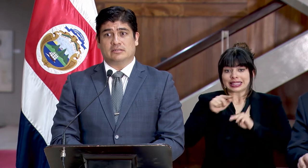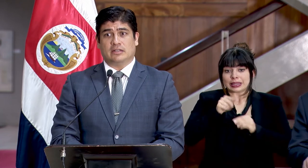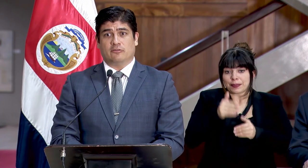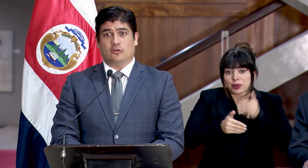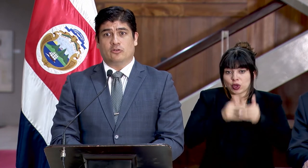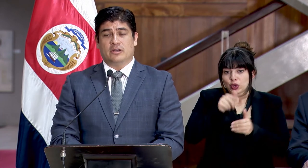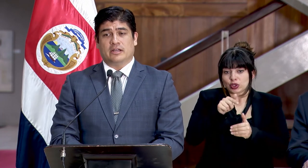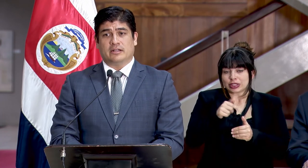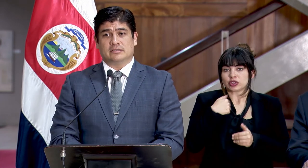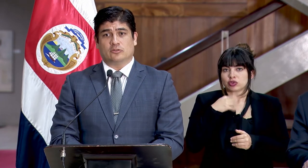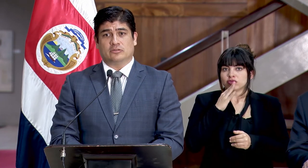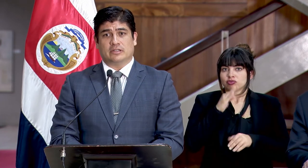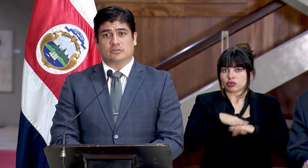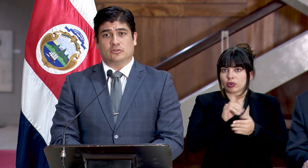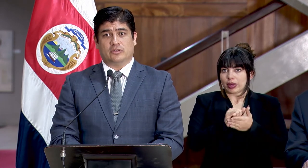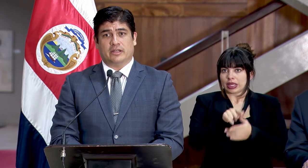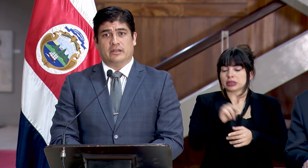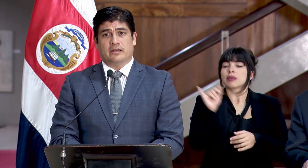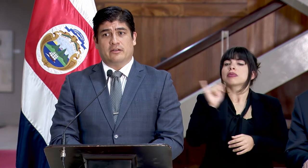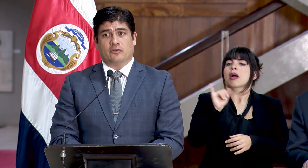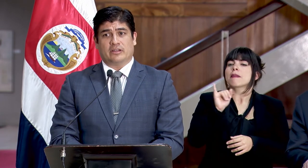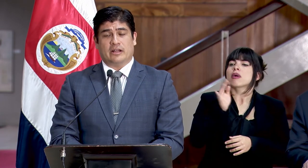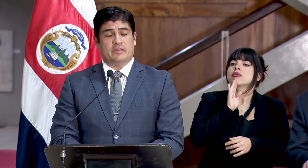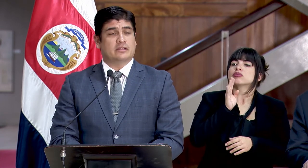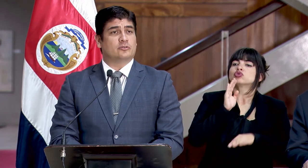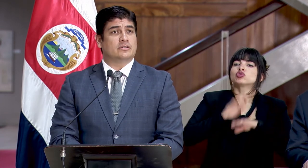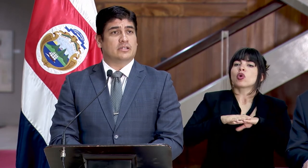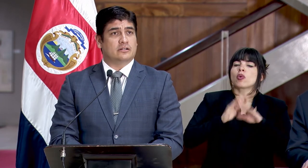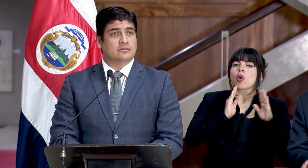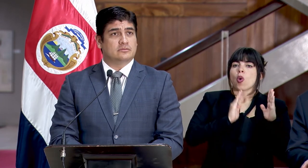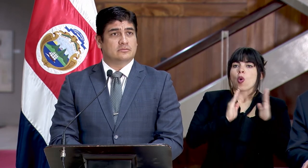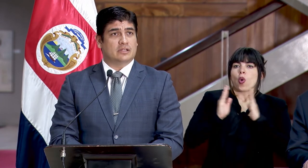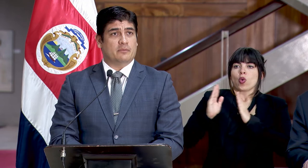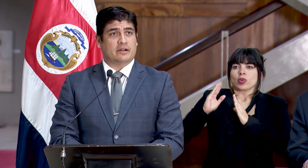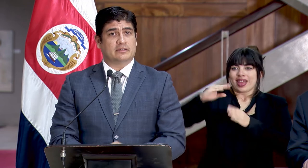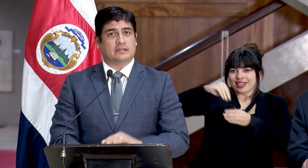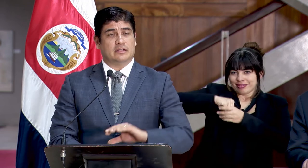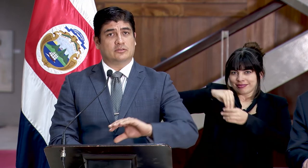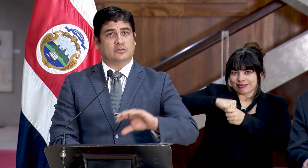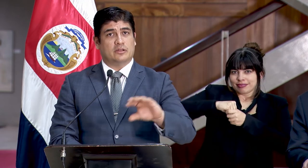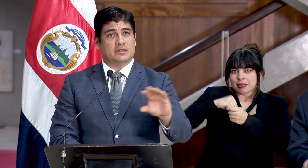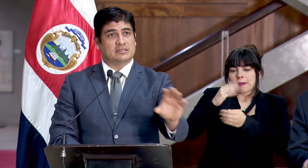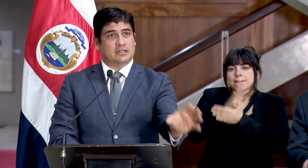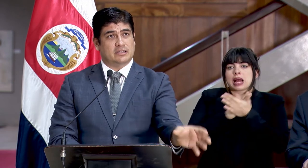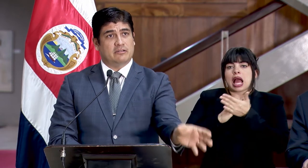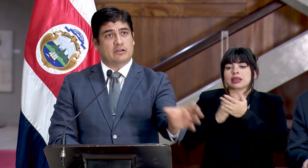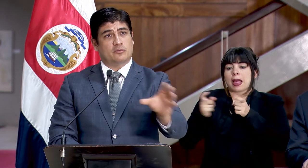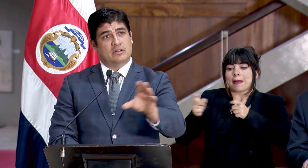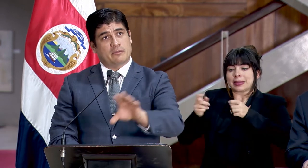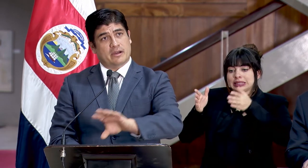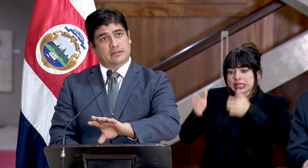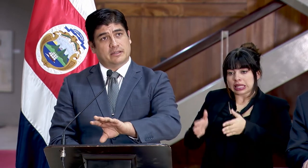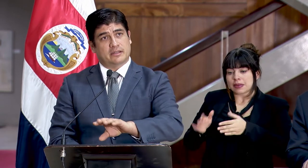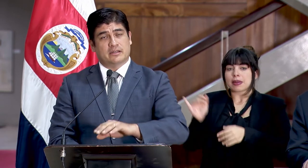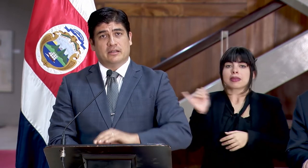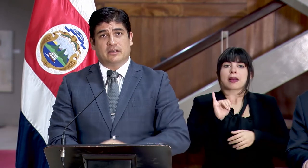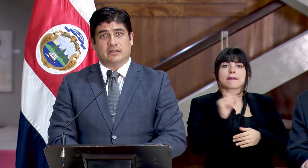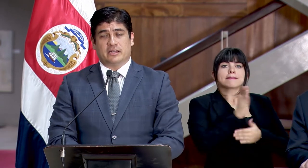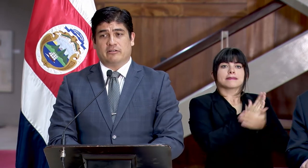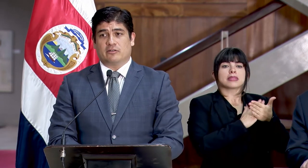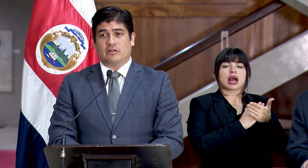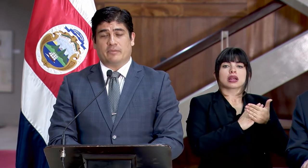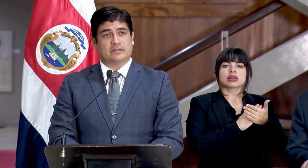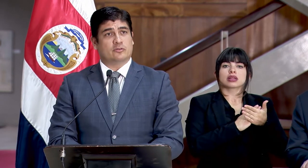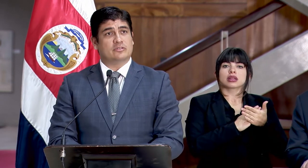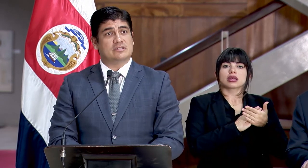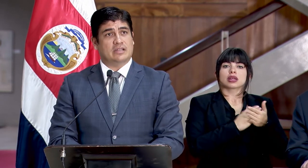Igual se habló en ese contexto de ordenamiento interno, de la parte tanto administrativa como de la parte que